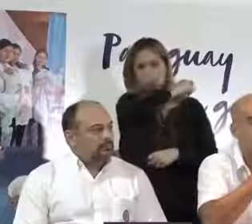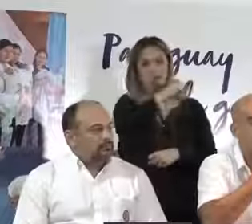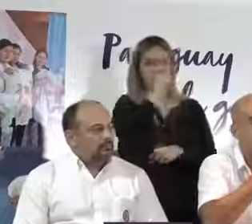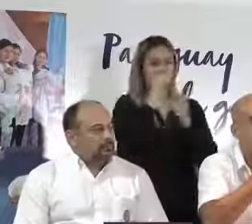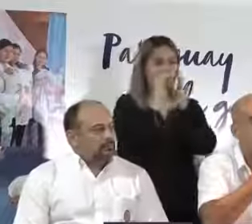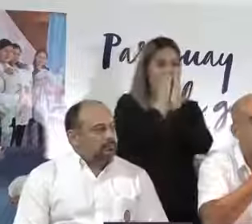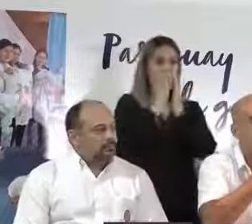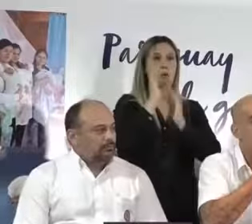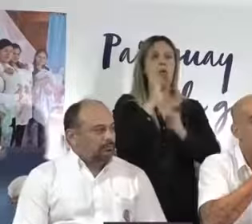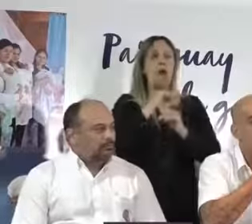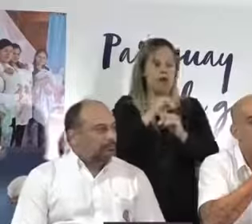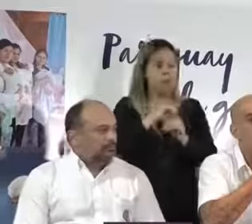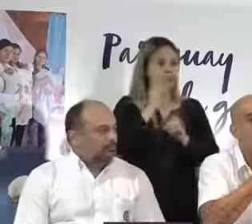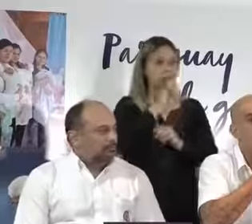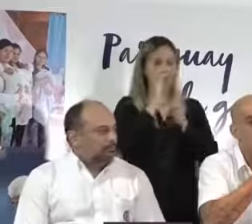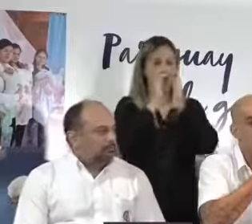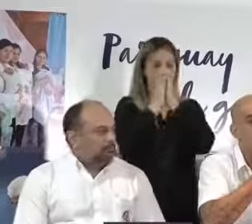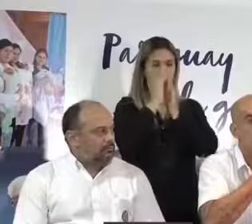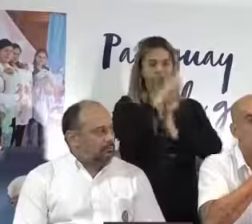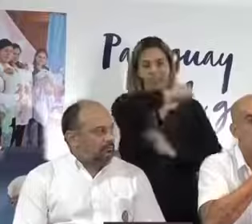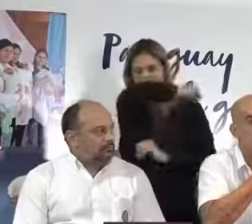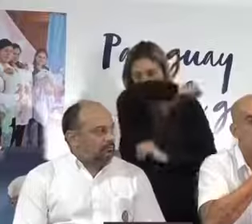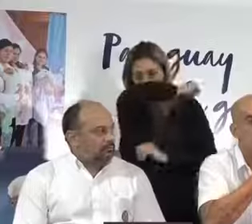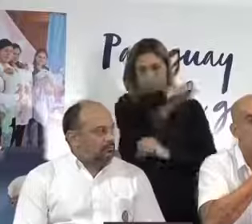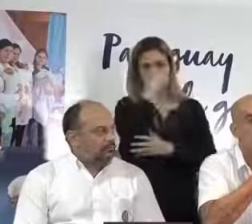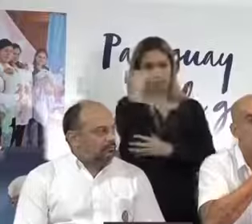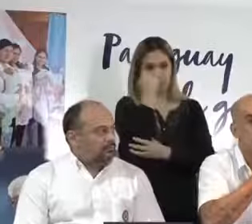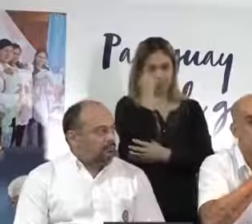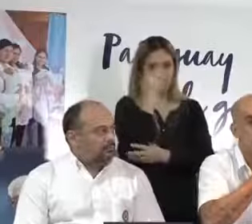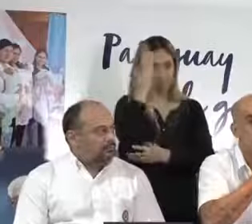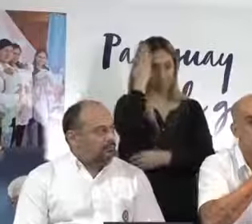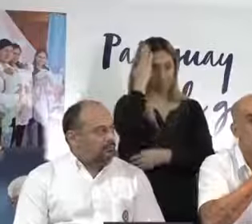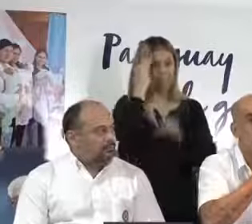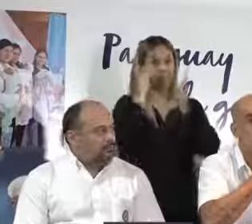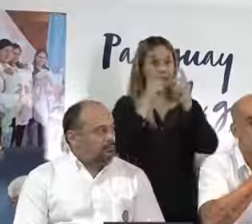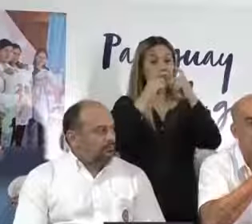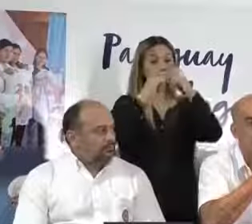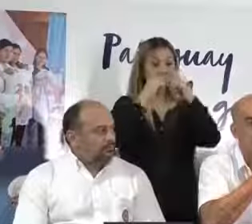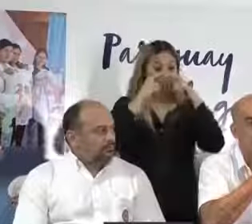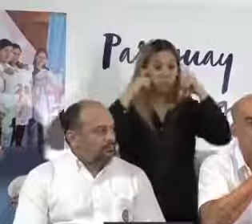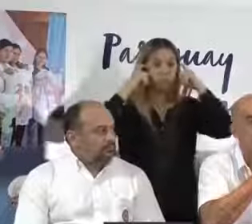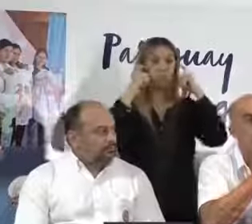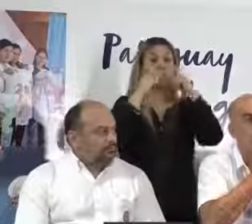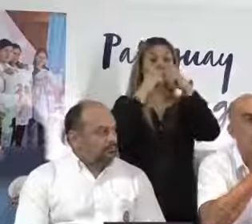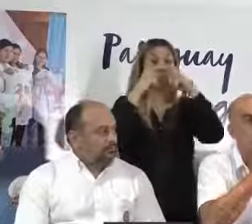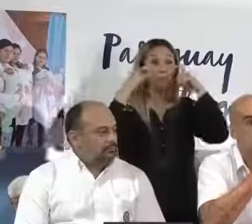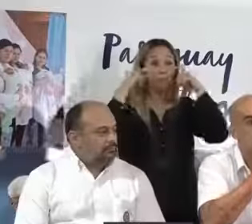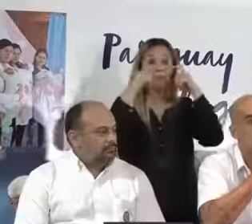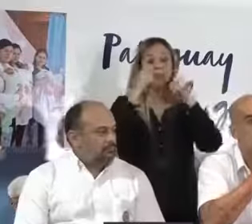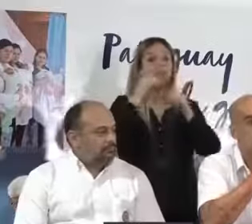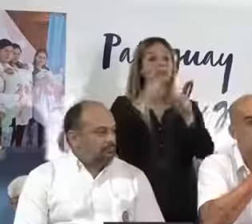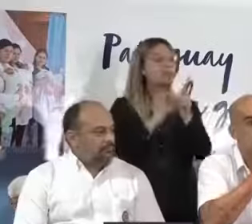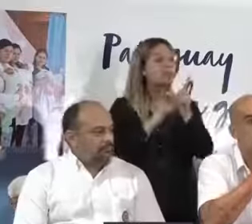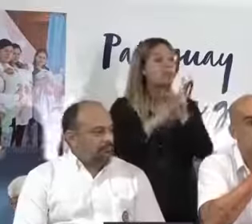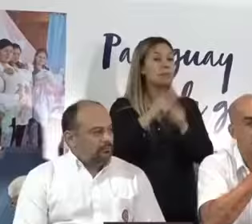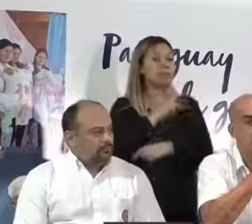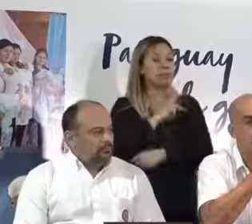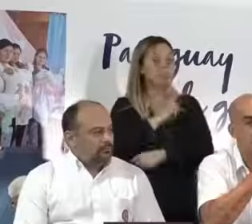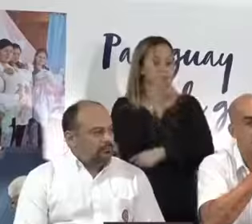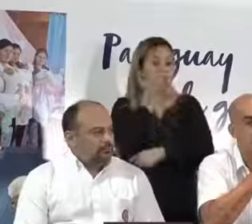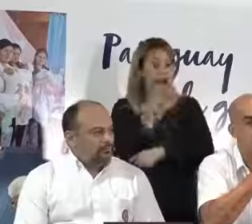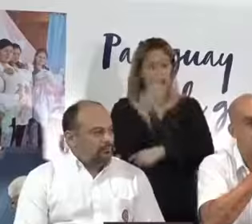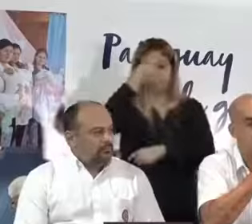interna del codo. El uso del tapabocas, vuelvo a decir, es para las personas que tienen síntomas, de modo a evitar